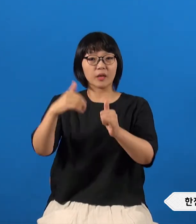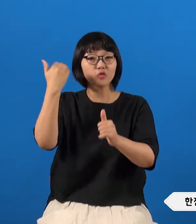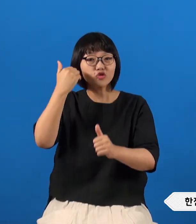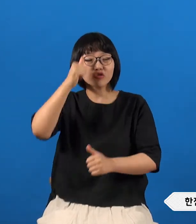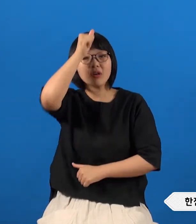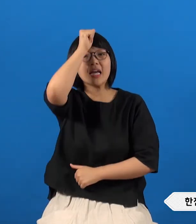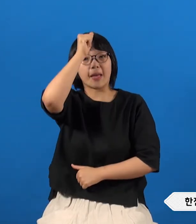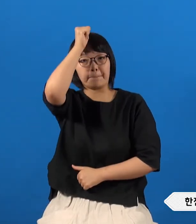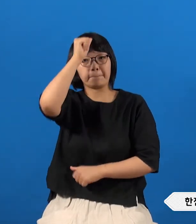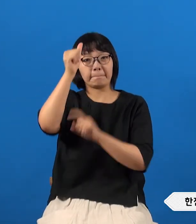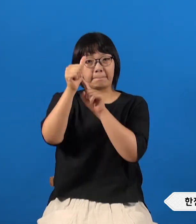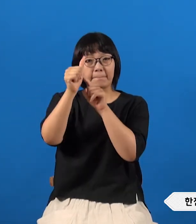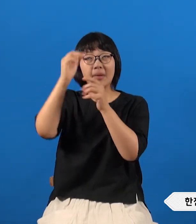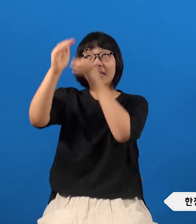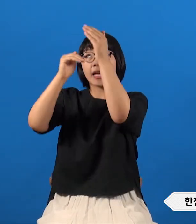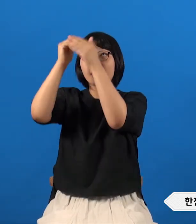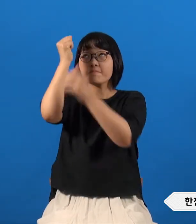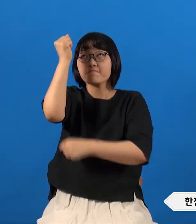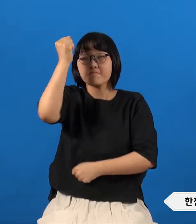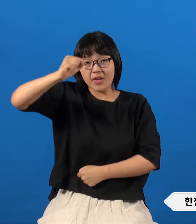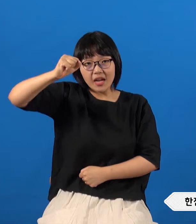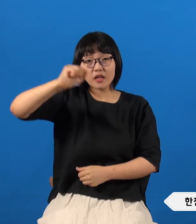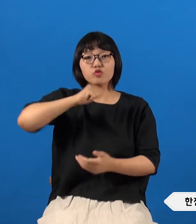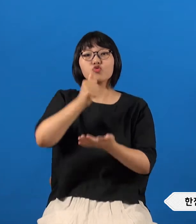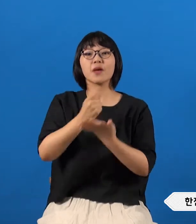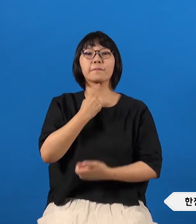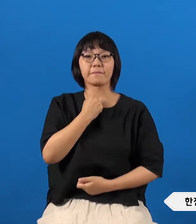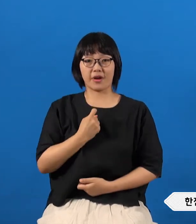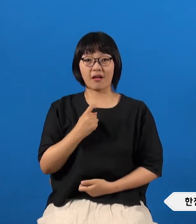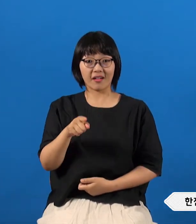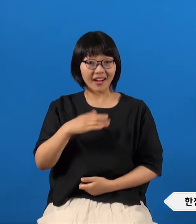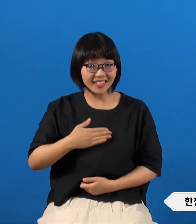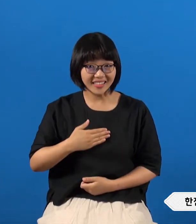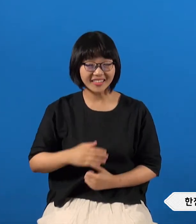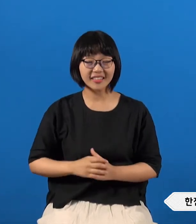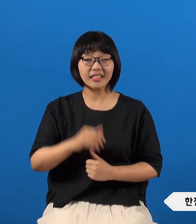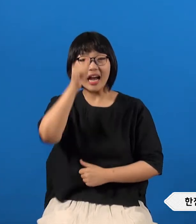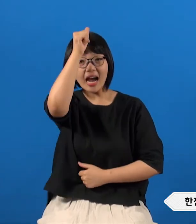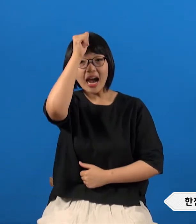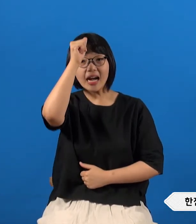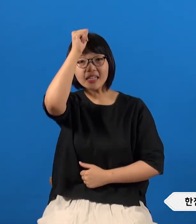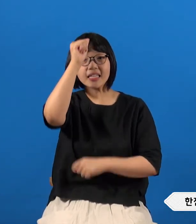아담이 하나님을 거역하고 범죄했지요. 그